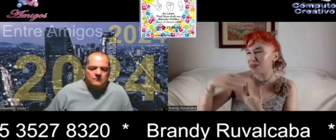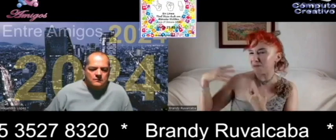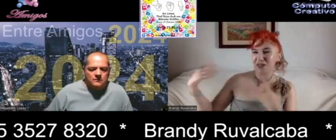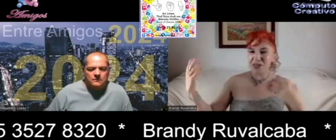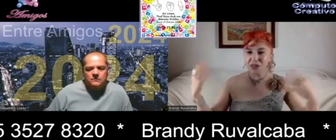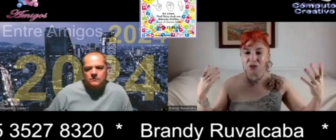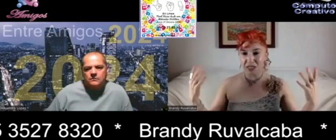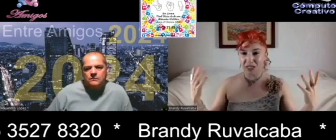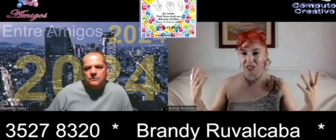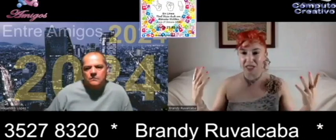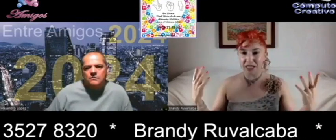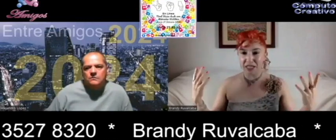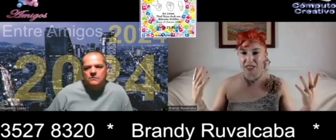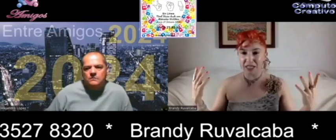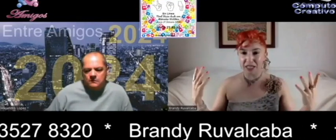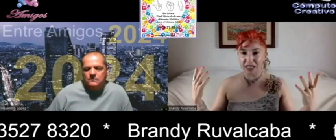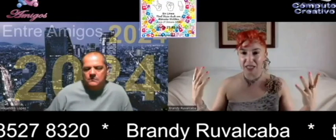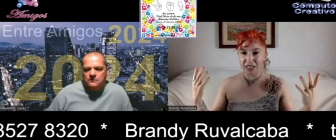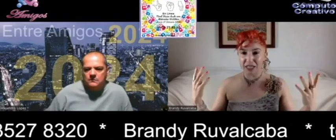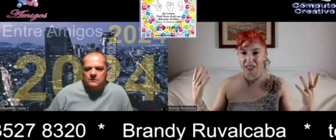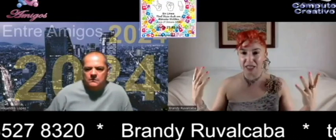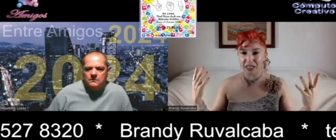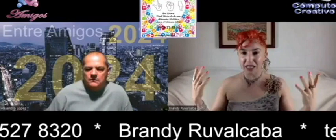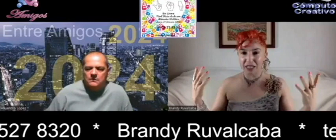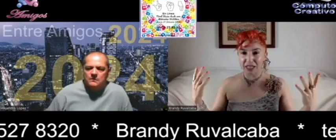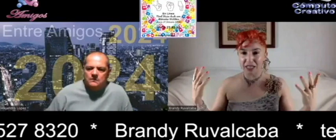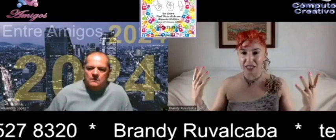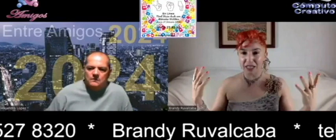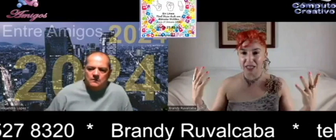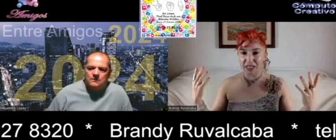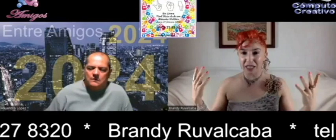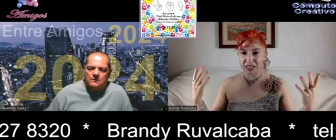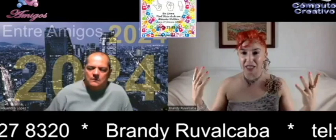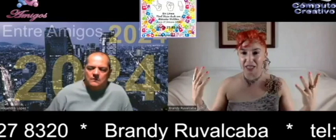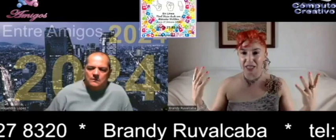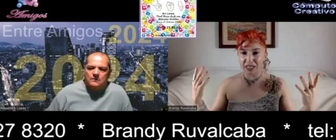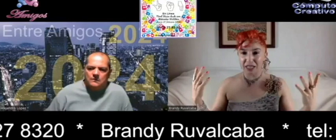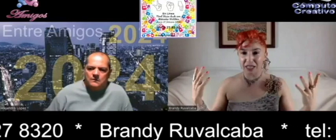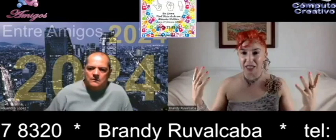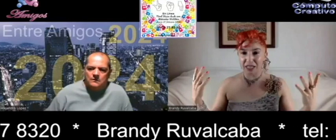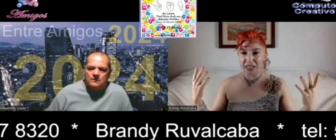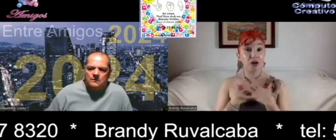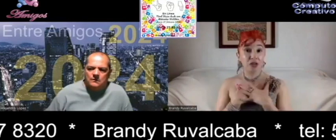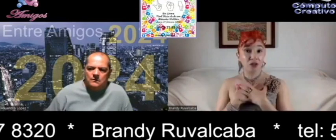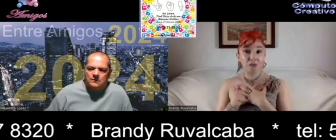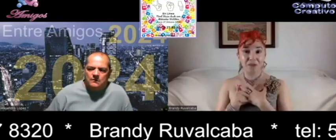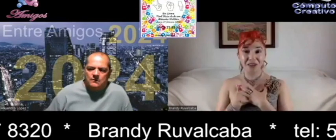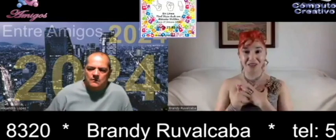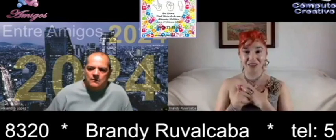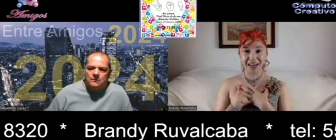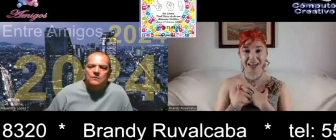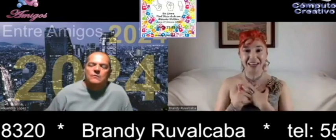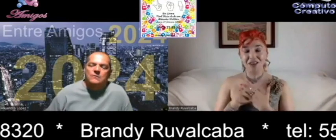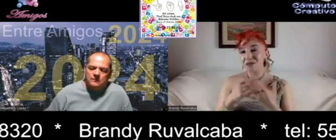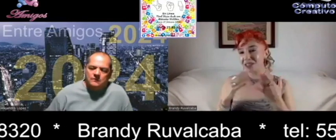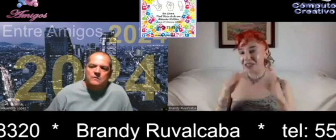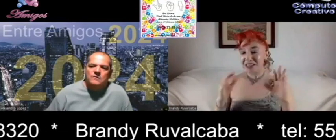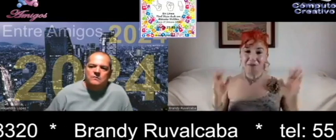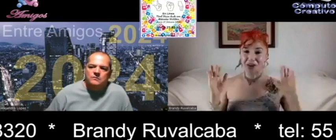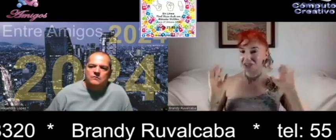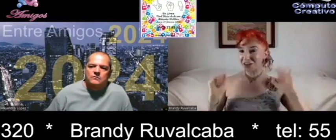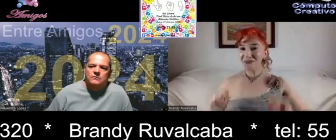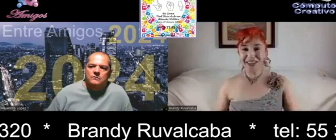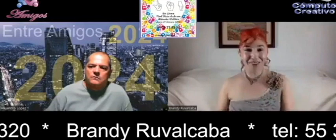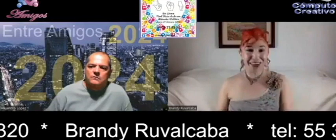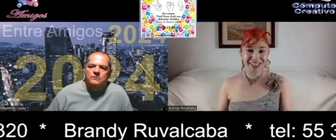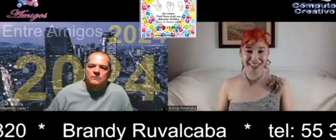tener a una persona sorda para practicarlo, también como un reto personal, como dices, bueno,